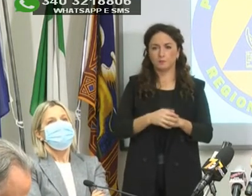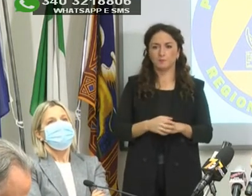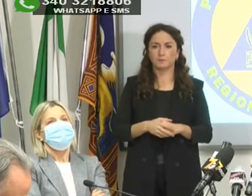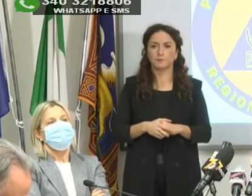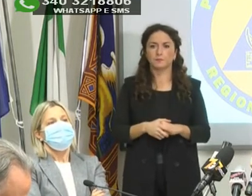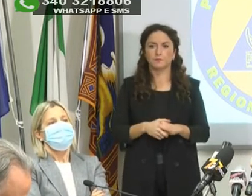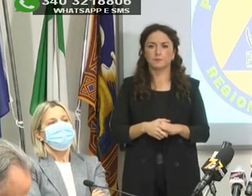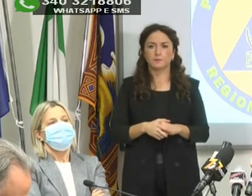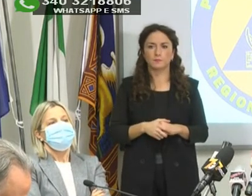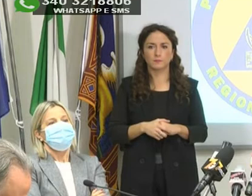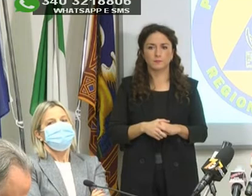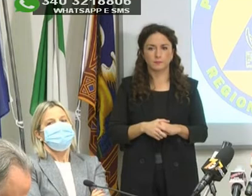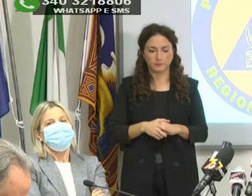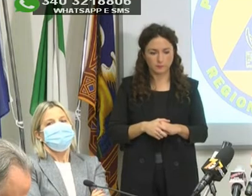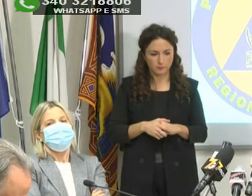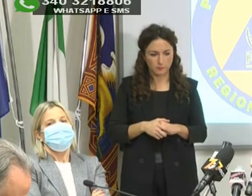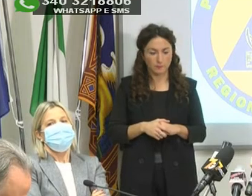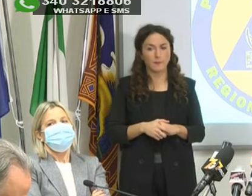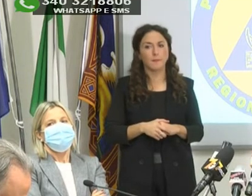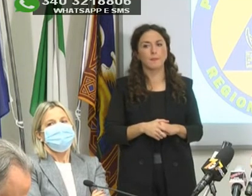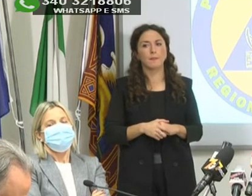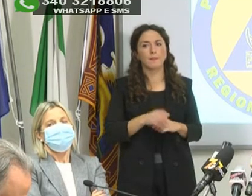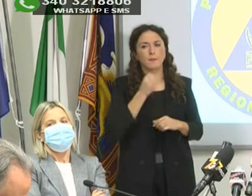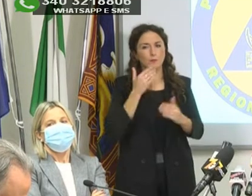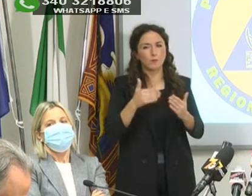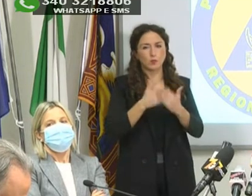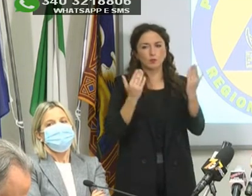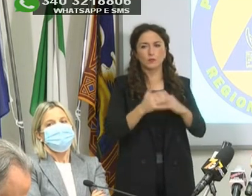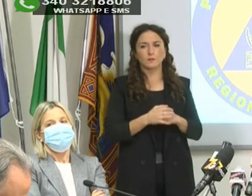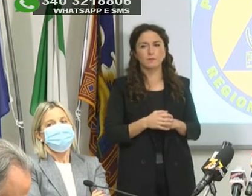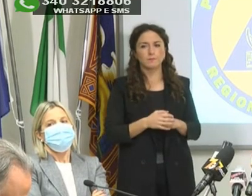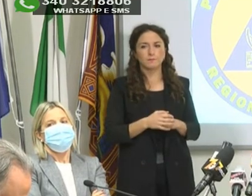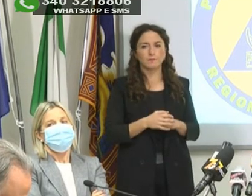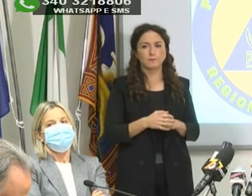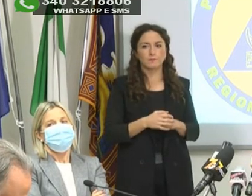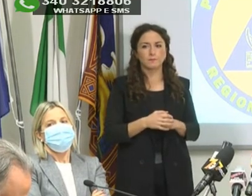scusami. Ora, Presidente, volevo chiederle... Ciao. Buongiorno. Aveva